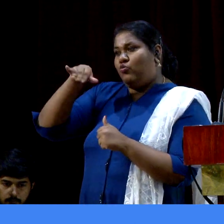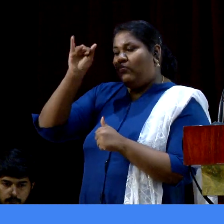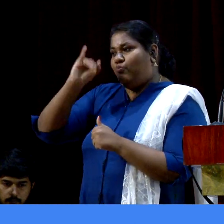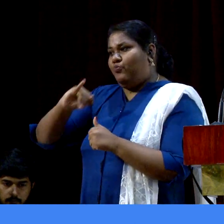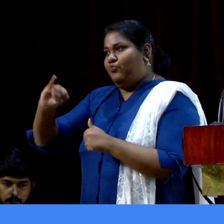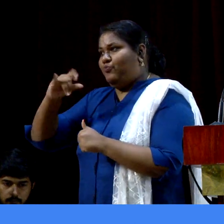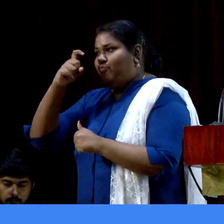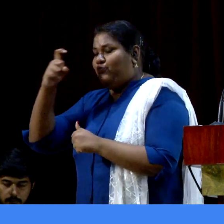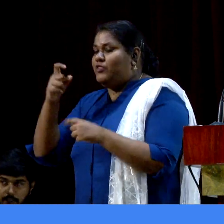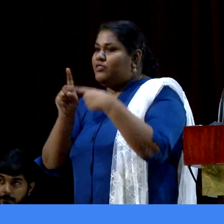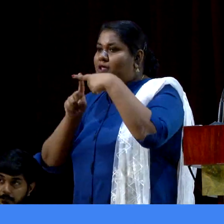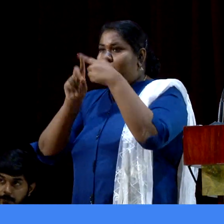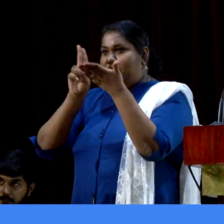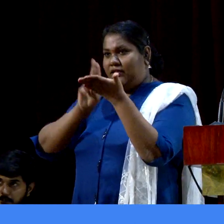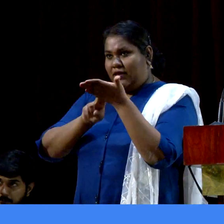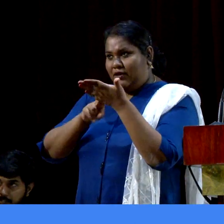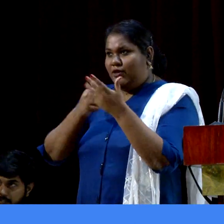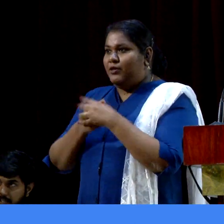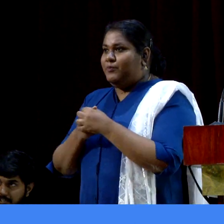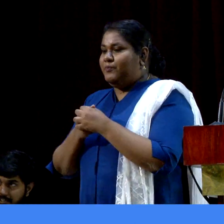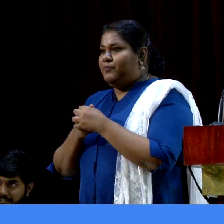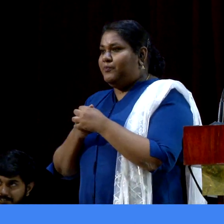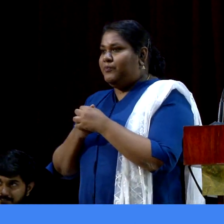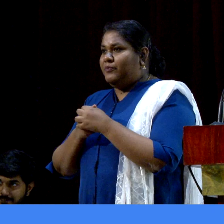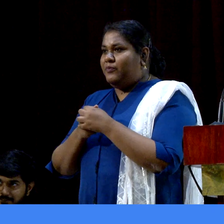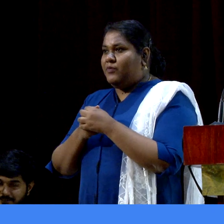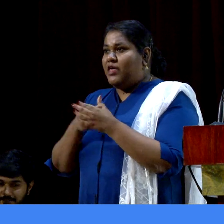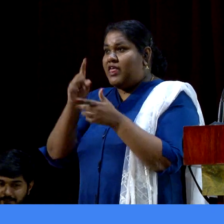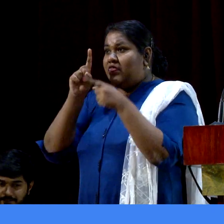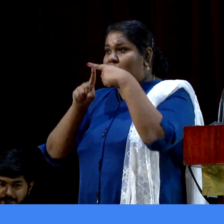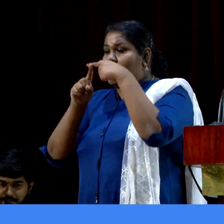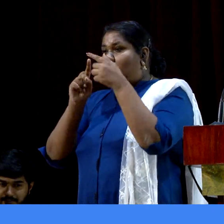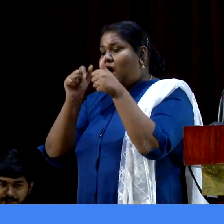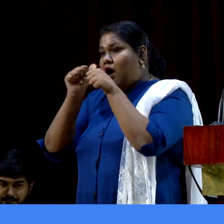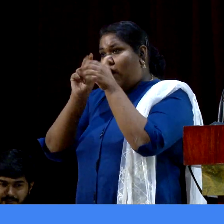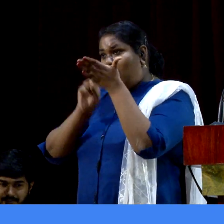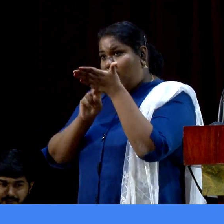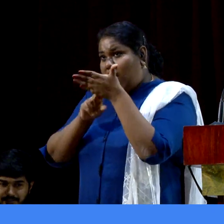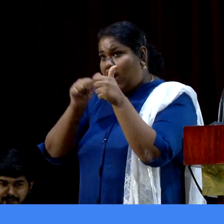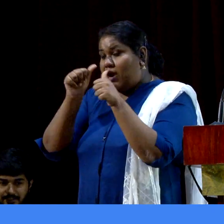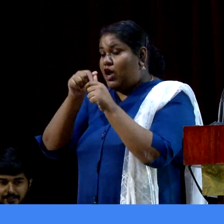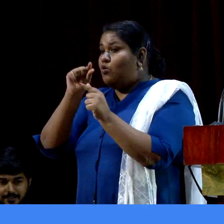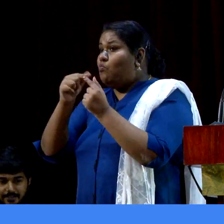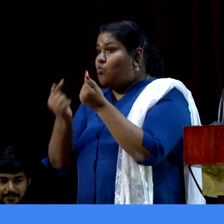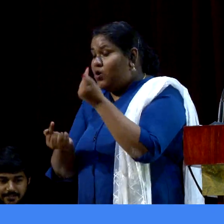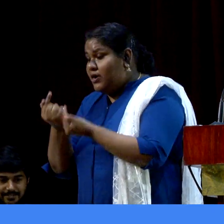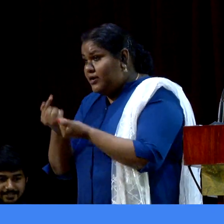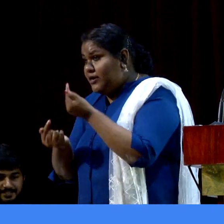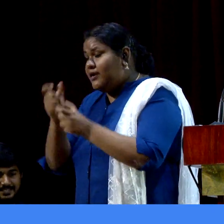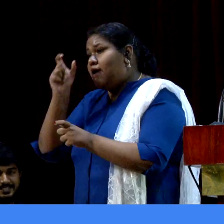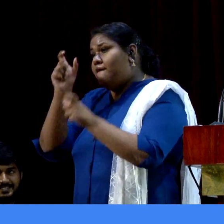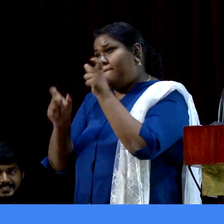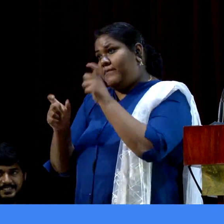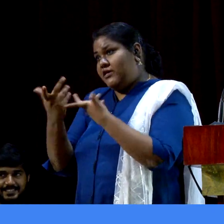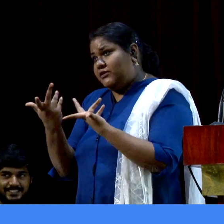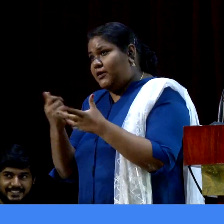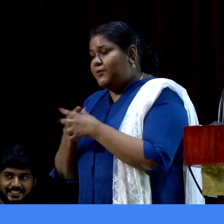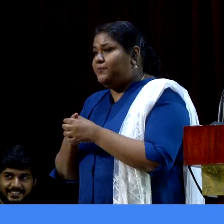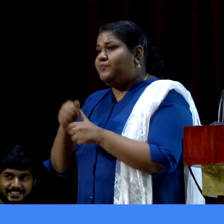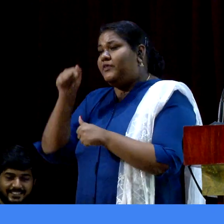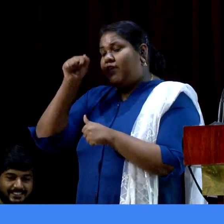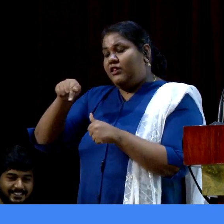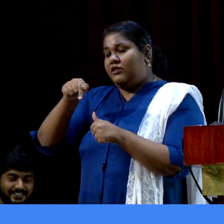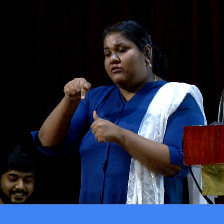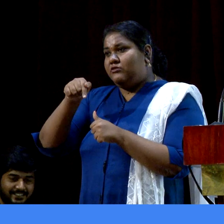1967 தமிழ்நாட்டில் திமுகவினுடைய தலைமையிலான பேரறிஞர் அண்ணாவின் தலைமையிலான அரசு அமைவதற்கு முன்பாக என்ன நிலை